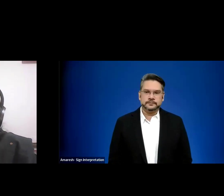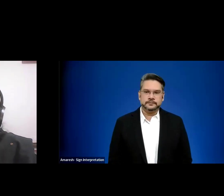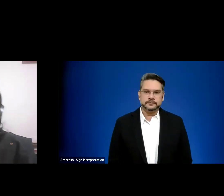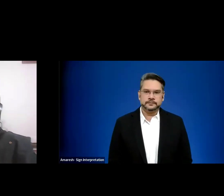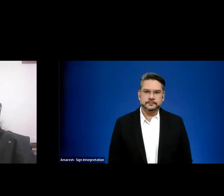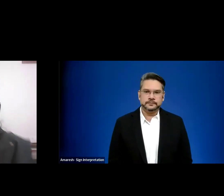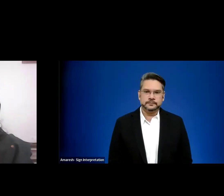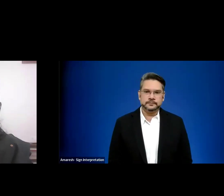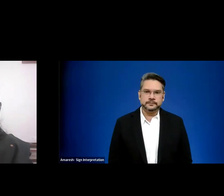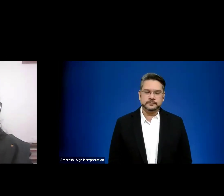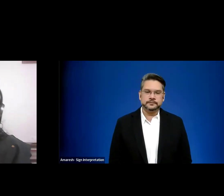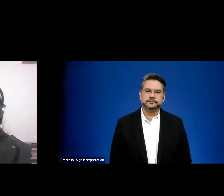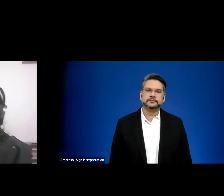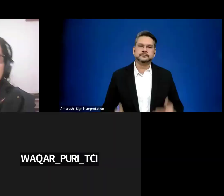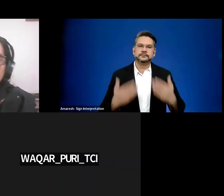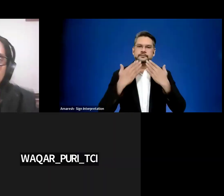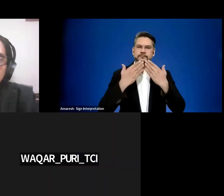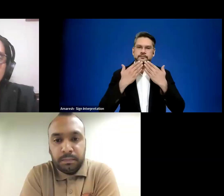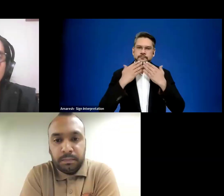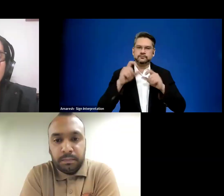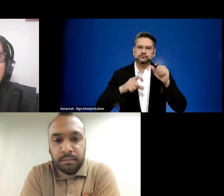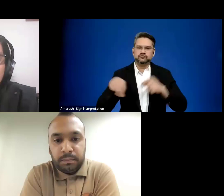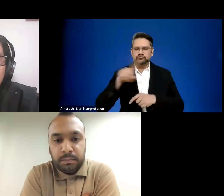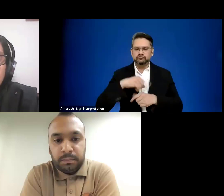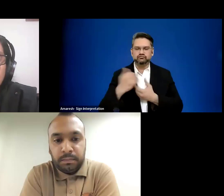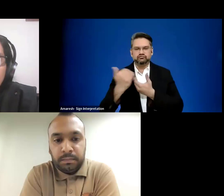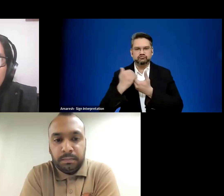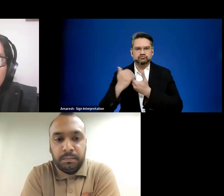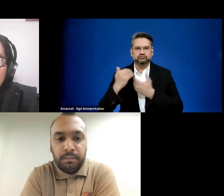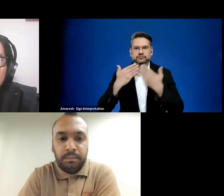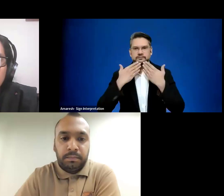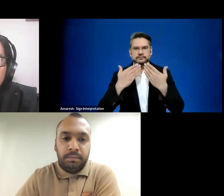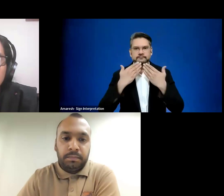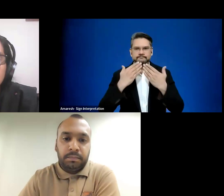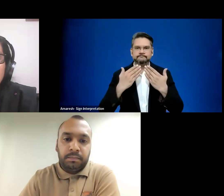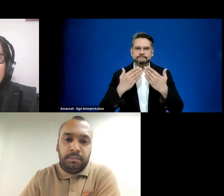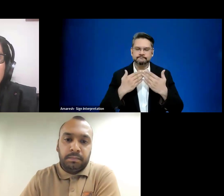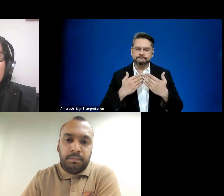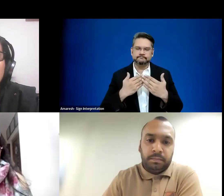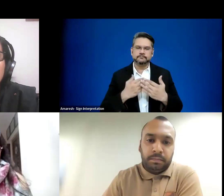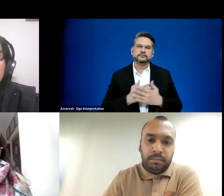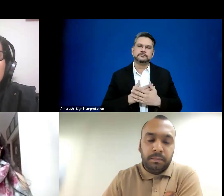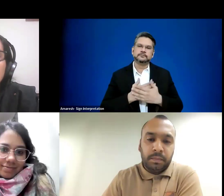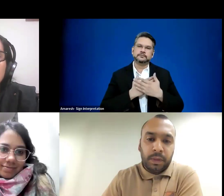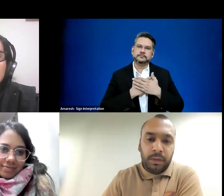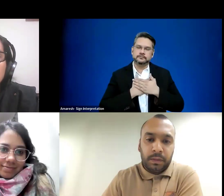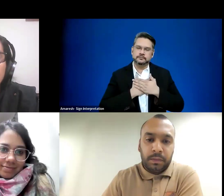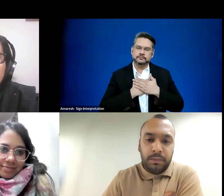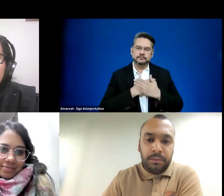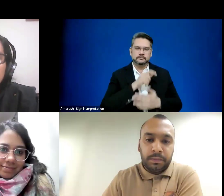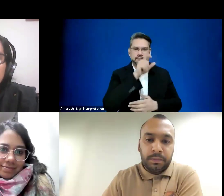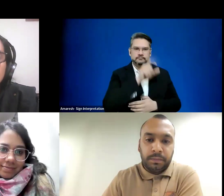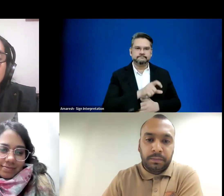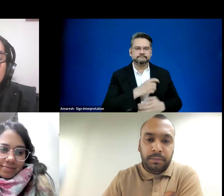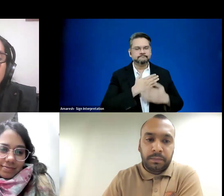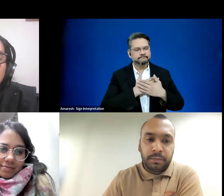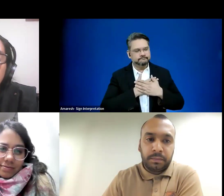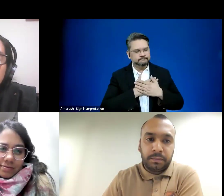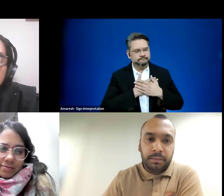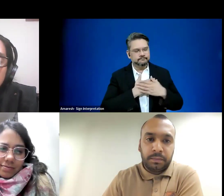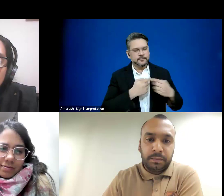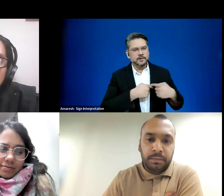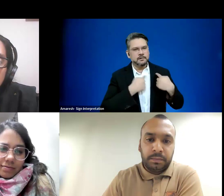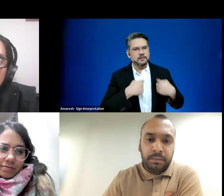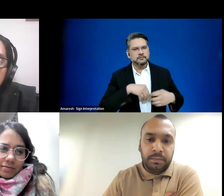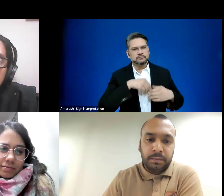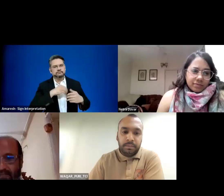好，感谢今天参与我们的各位，我爱大家。 而且你将会永远在我的心